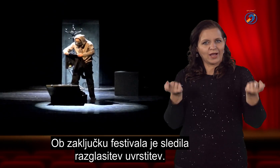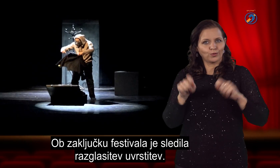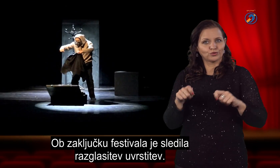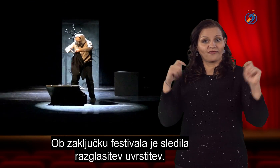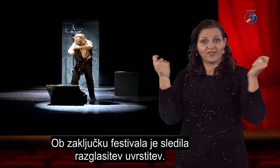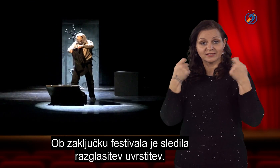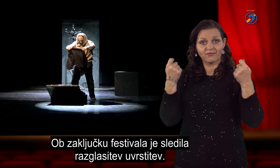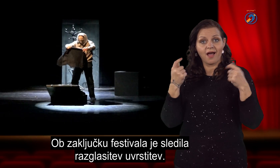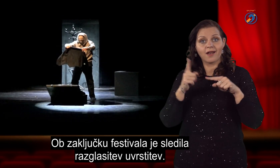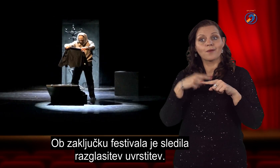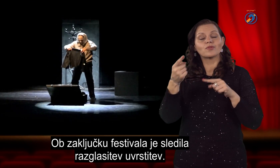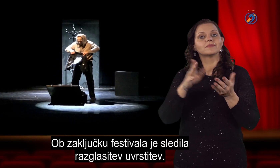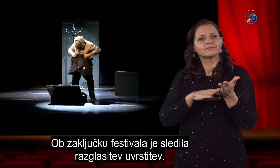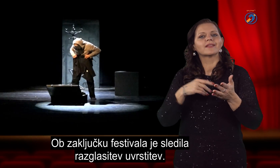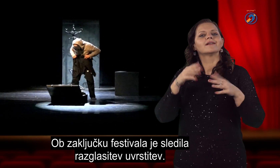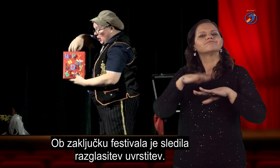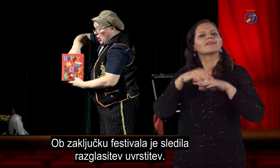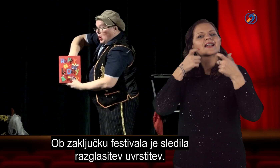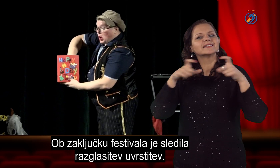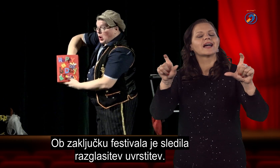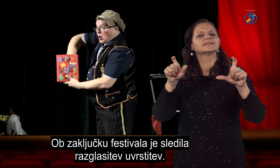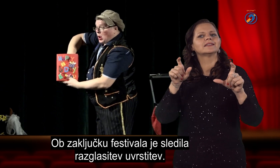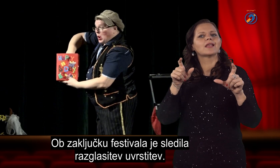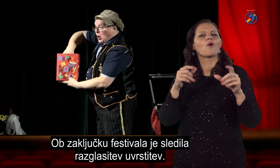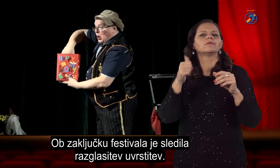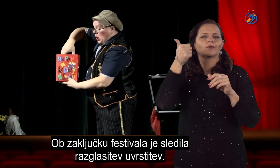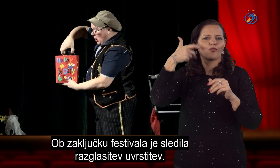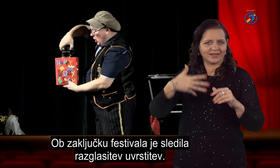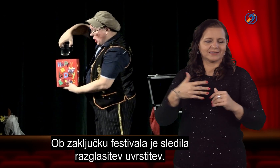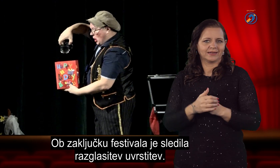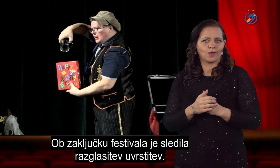Ob zaključku festivala je sledila razglasitev uvrstitev.